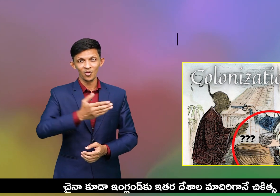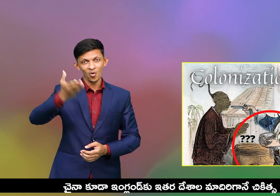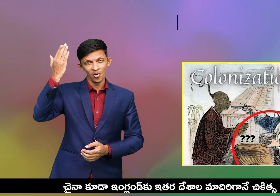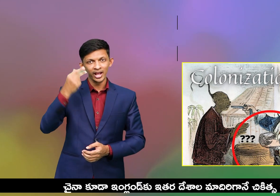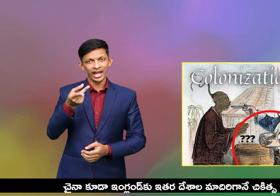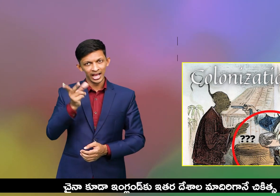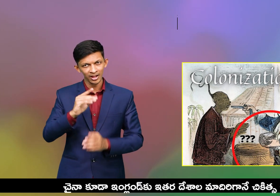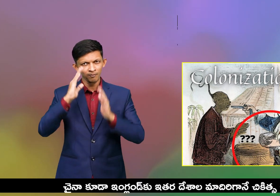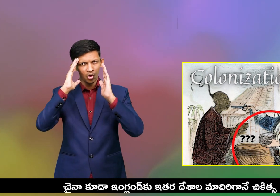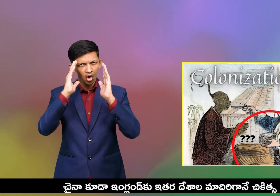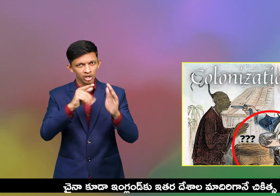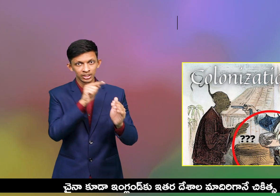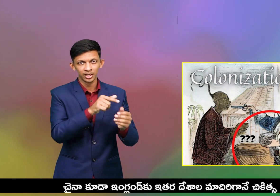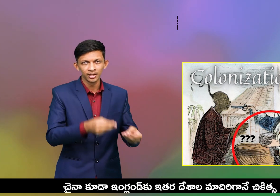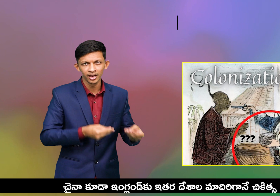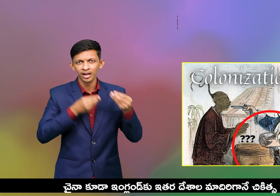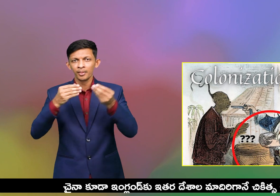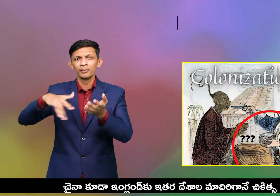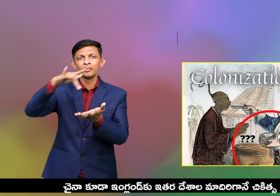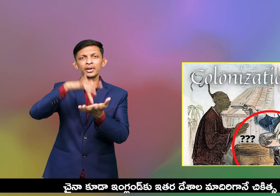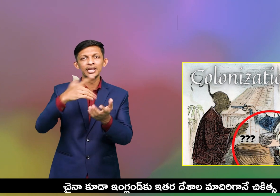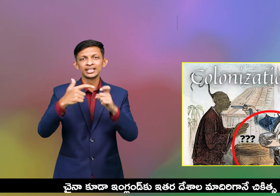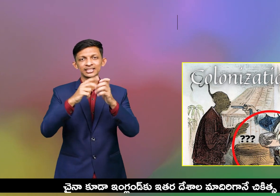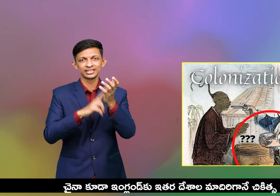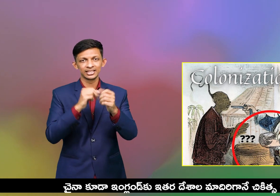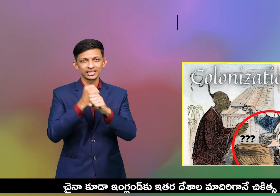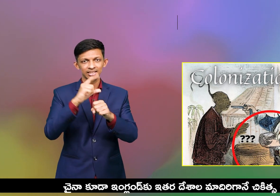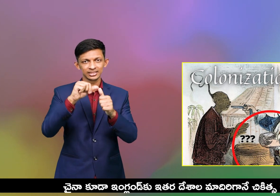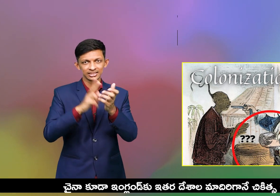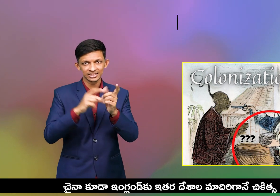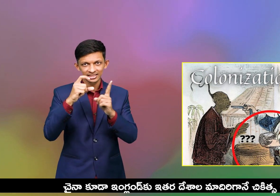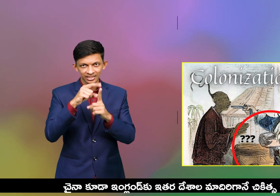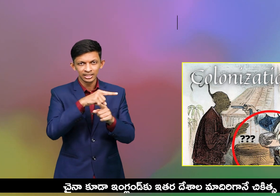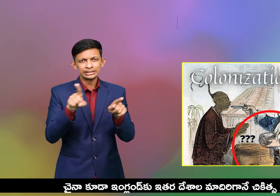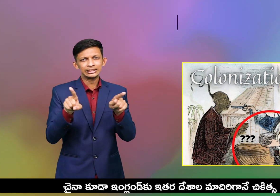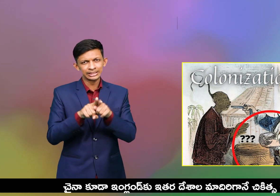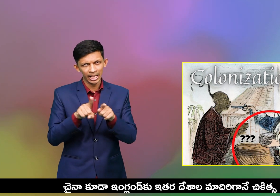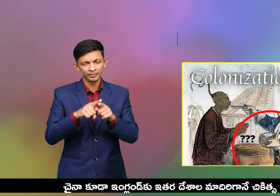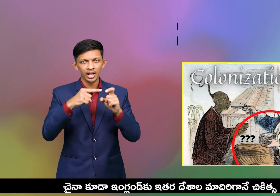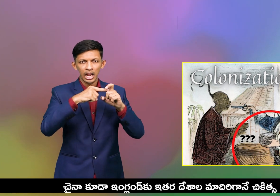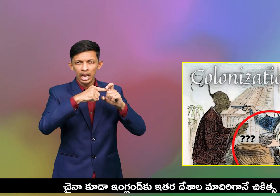చైనా కూడా ఇంగ్లండ్కు ఇతర దేశాల మాదిరిగానే చికిత్స చేయవలసి వచ్చింది.